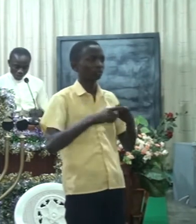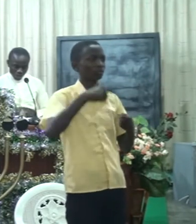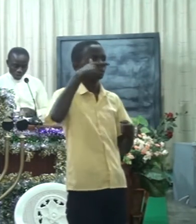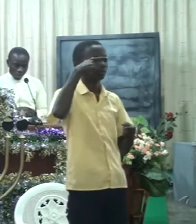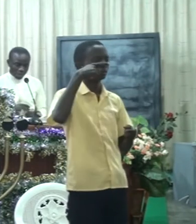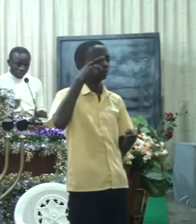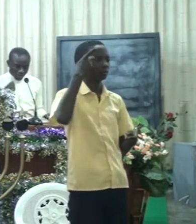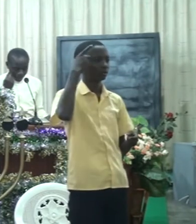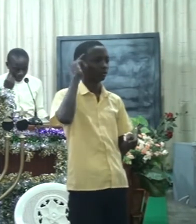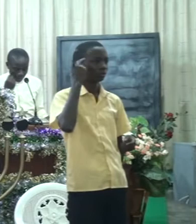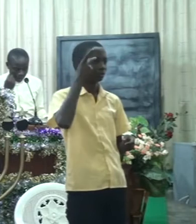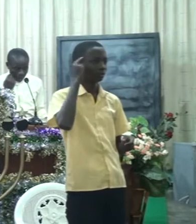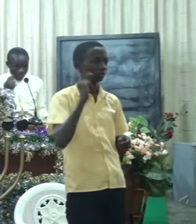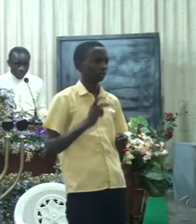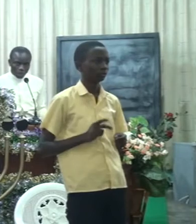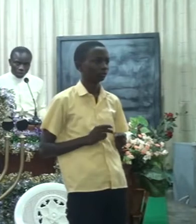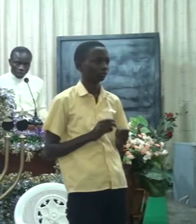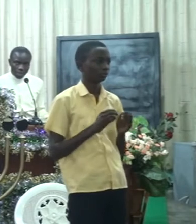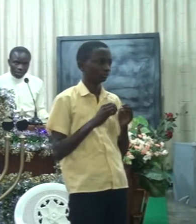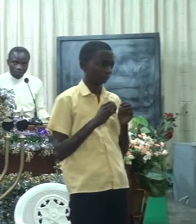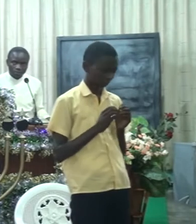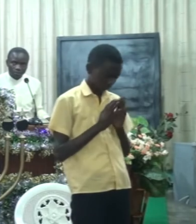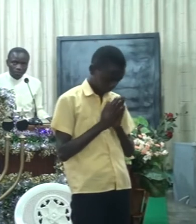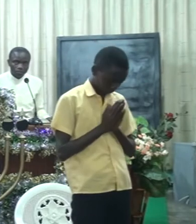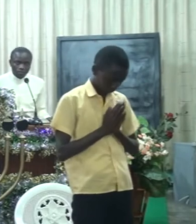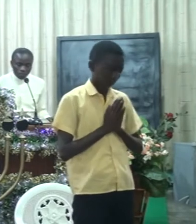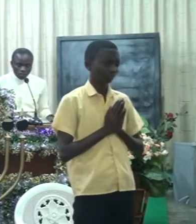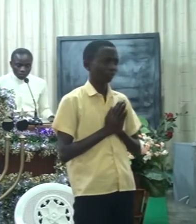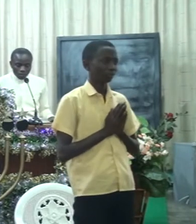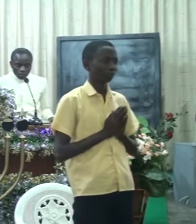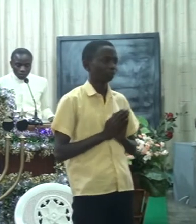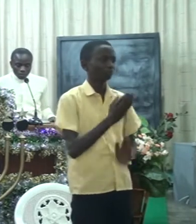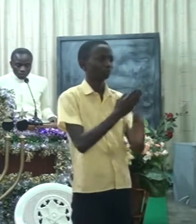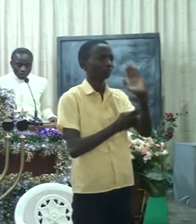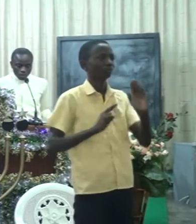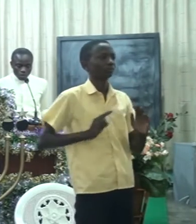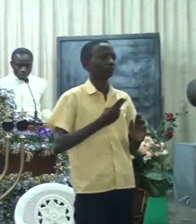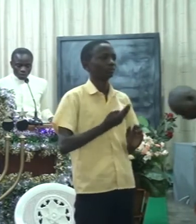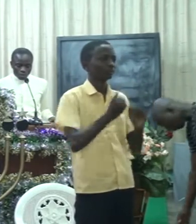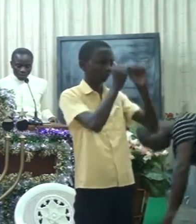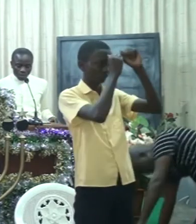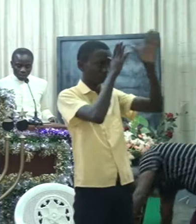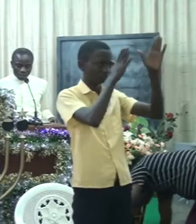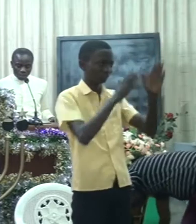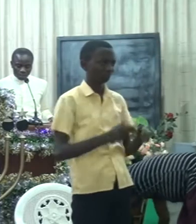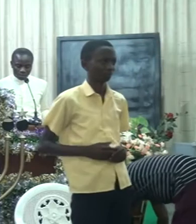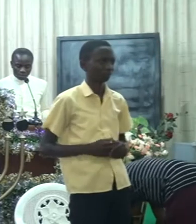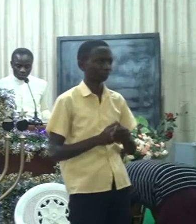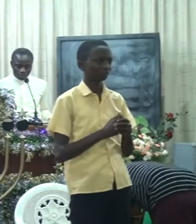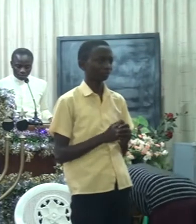voyage en partance pour Kinshasa demain. Inclinons nos têtes. Mungu Baba Yetu. Dieu notre